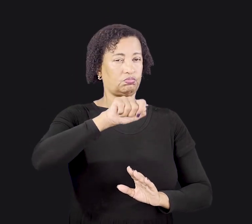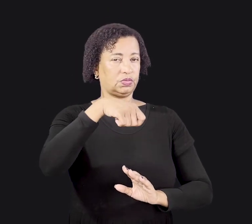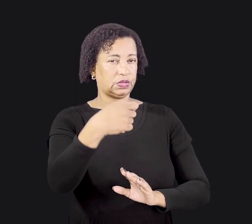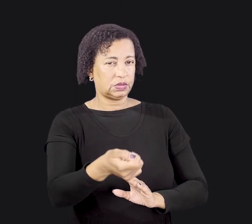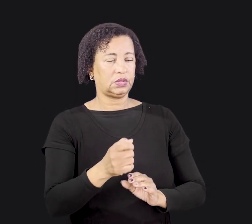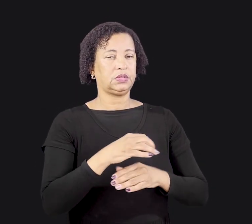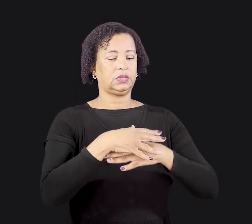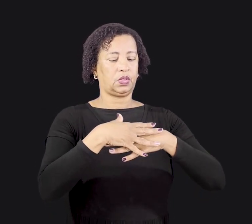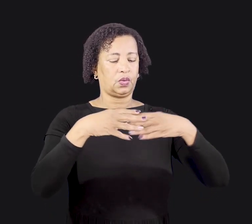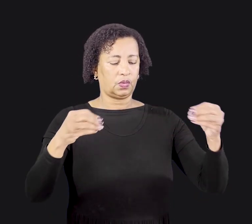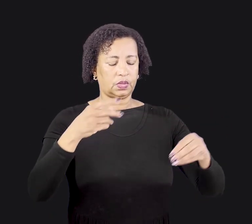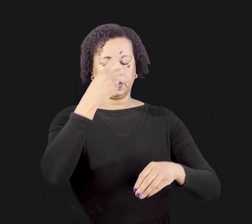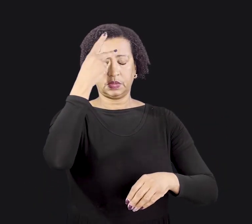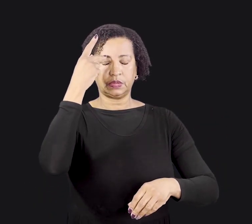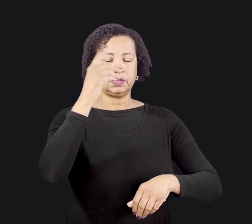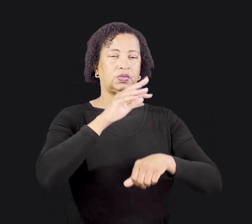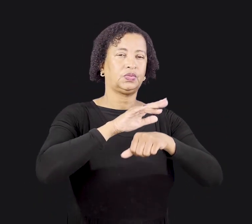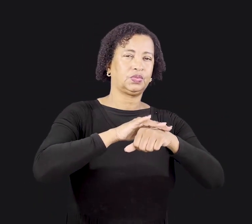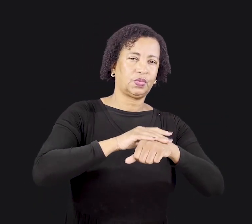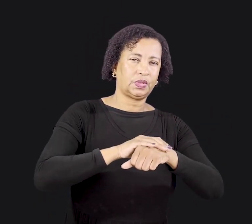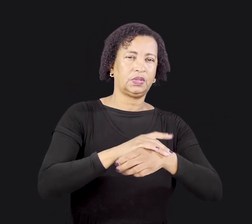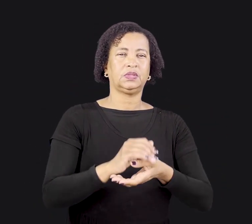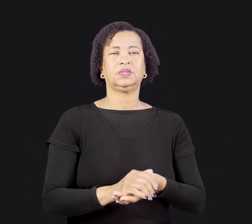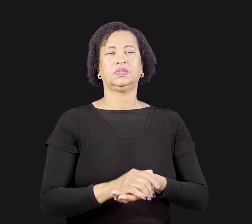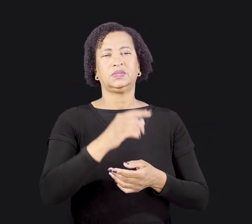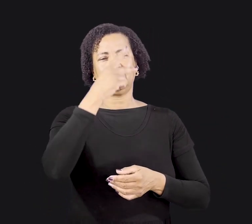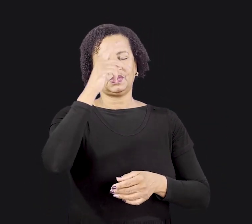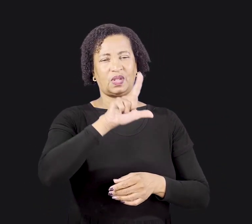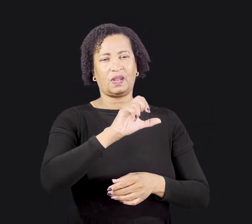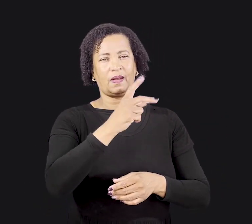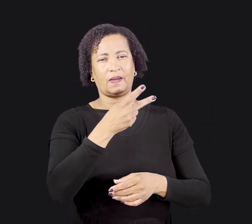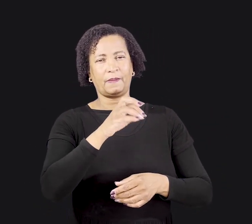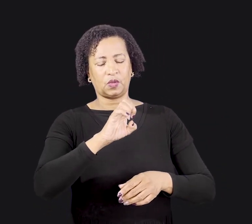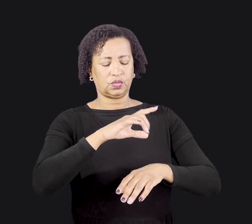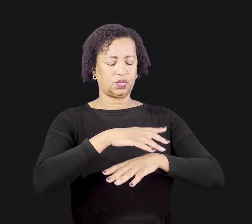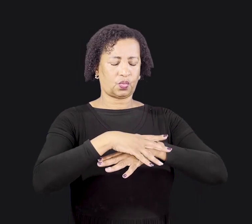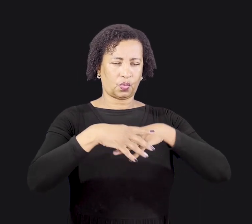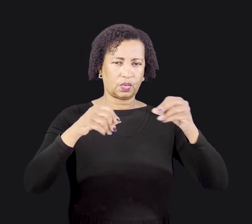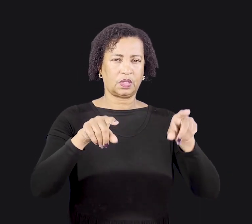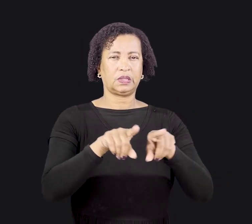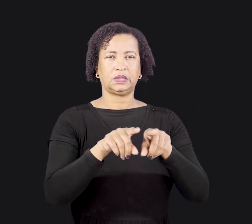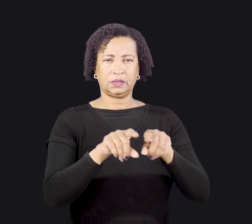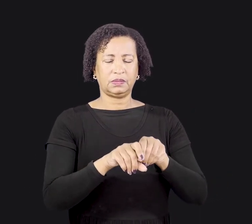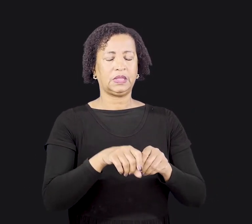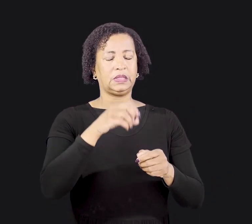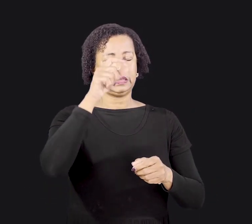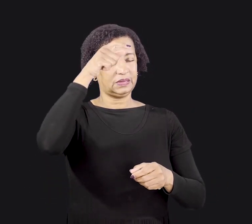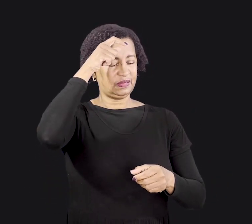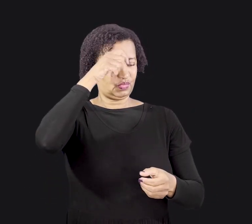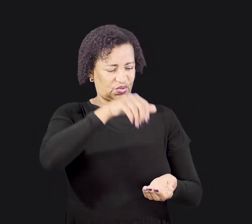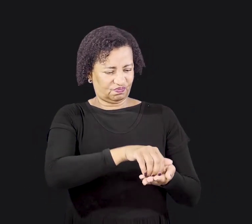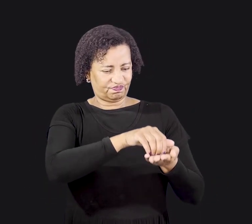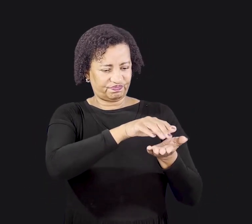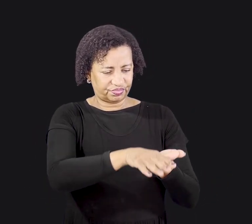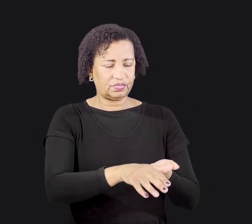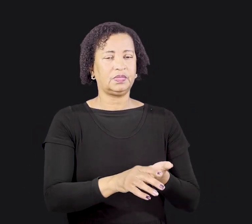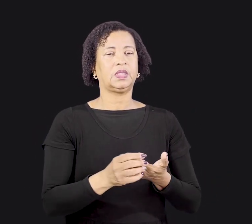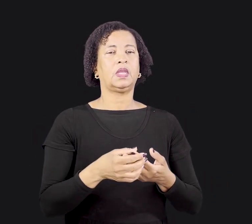curar os doentes, purificar os leprosos, expulsar demônios e levantar os mortos. Eles deveriam fazer toda essa